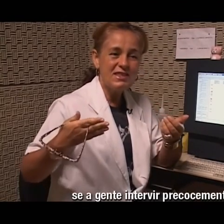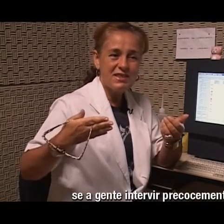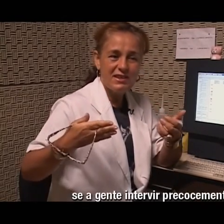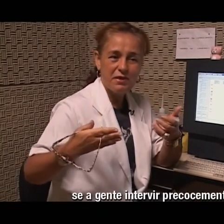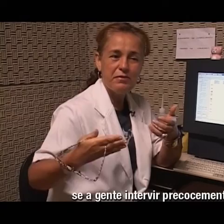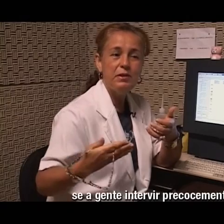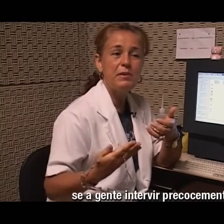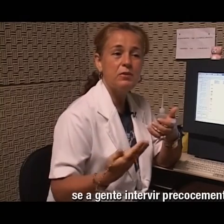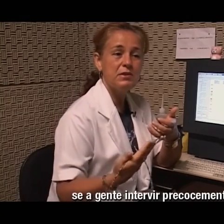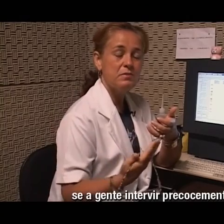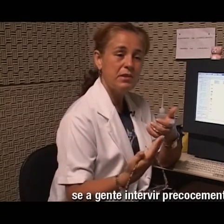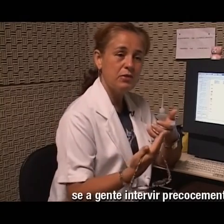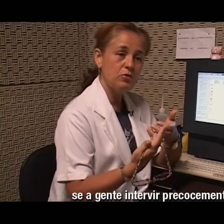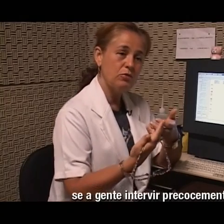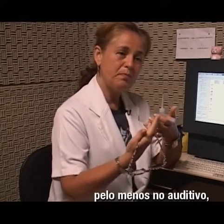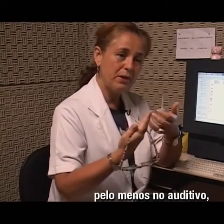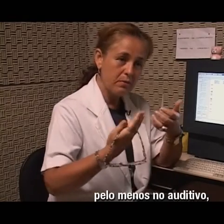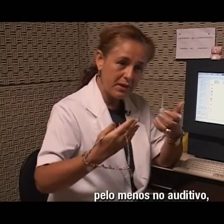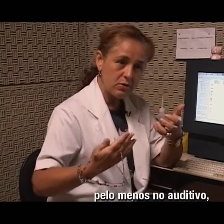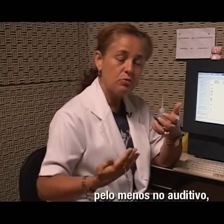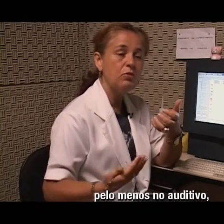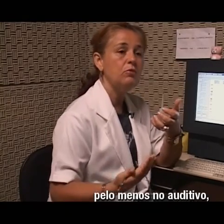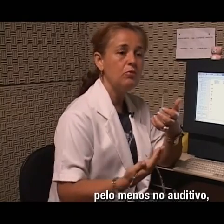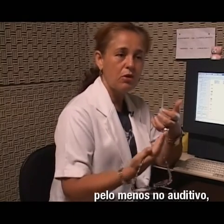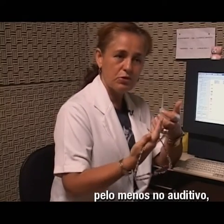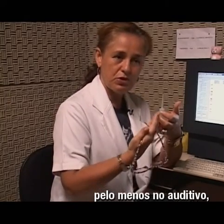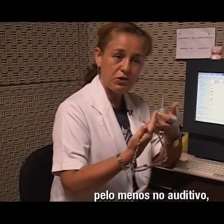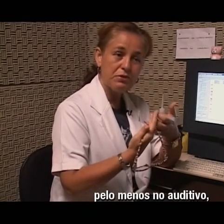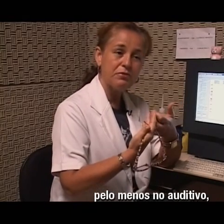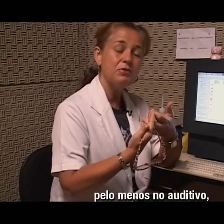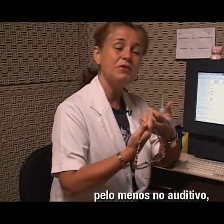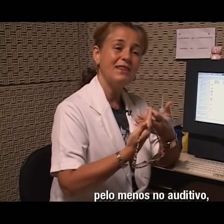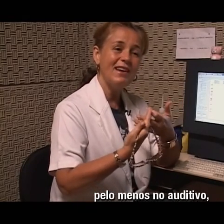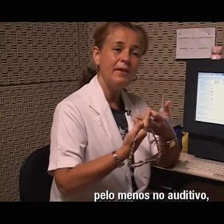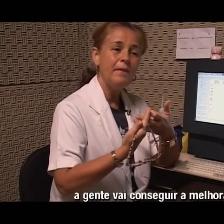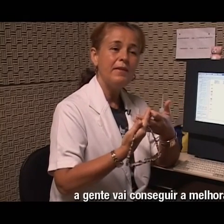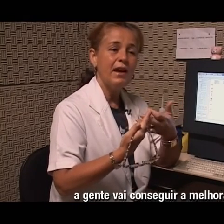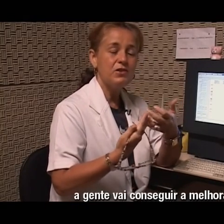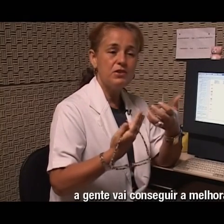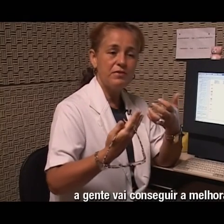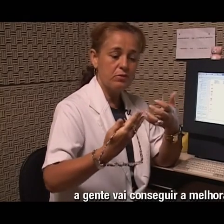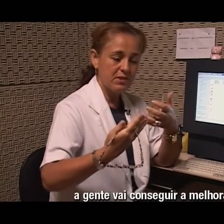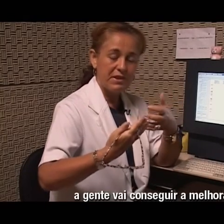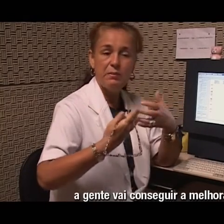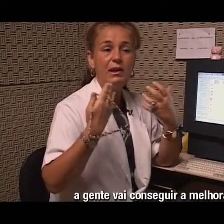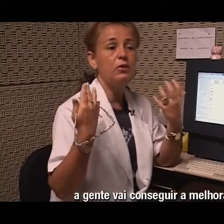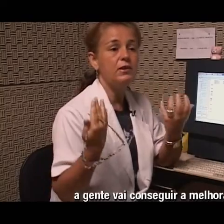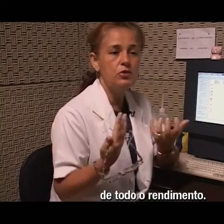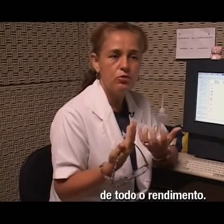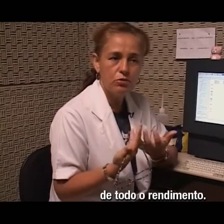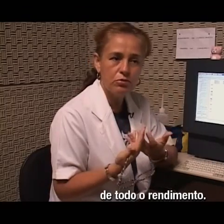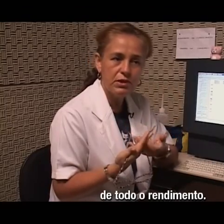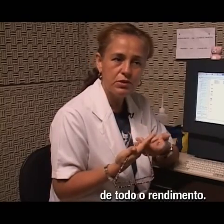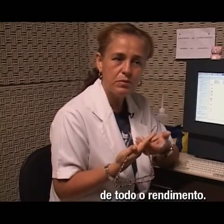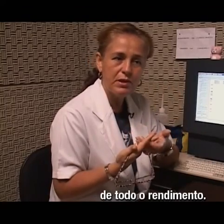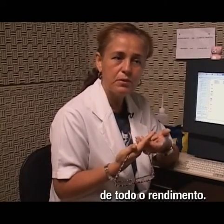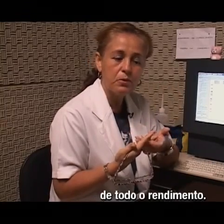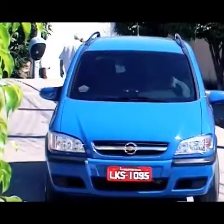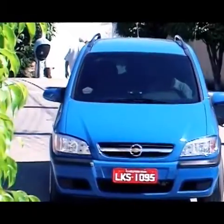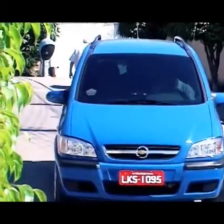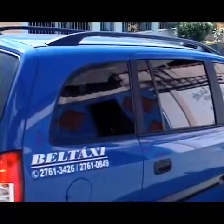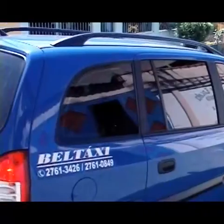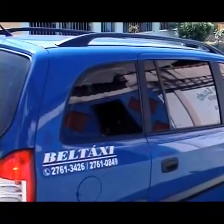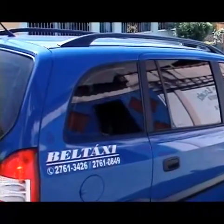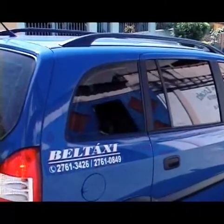se a gente intervir precocemente, pelo menos no auditivo, né? A gente vai conseguir a melhora de todo o